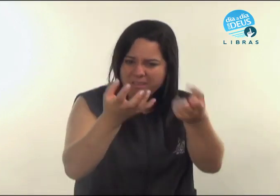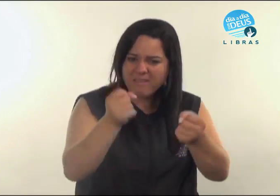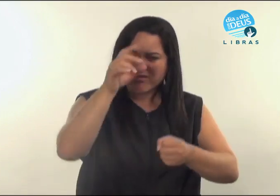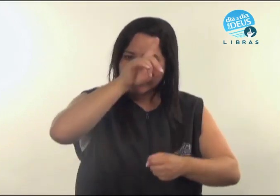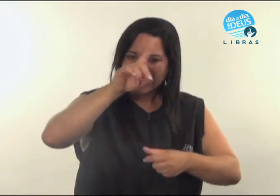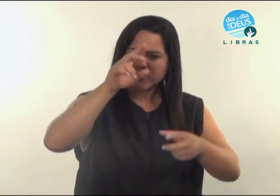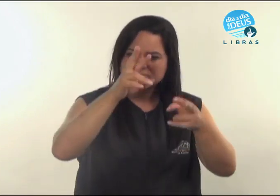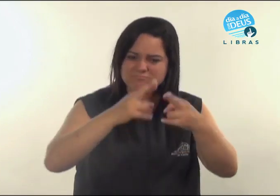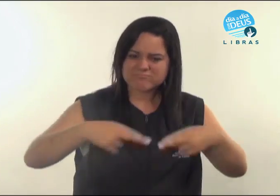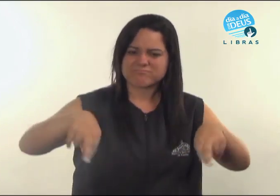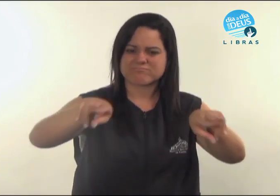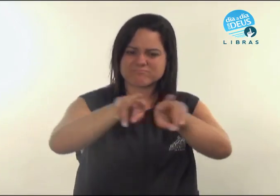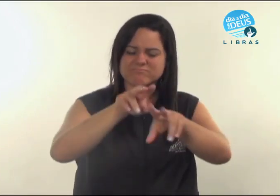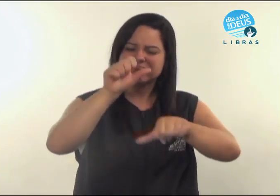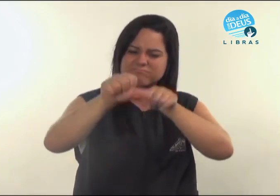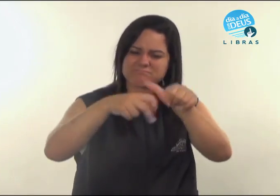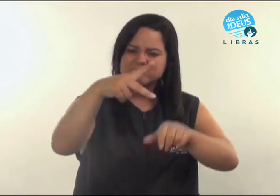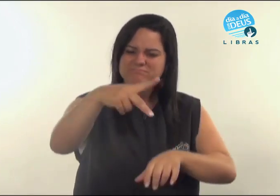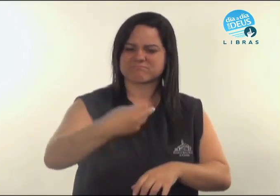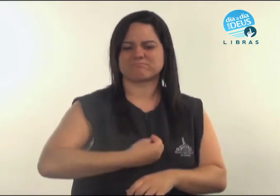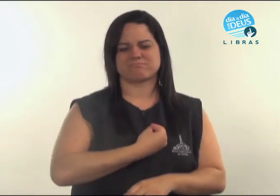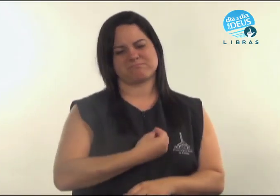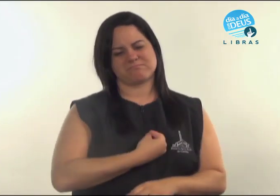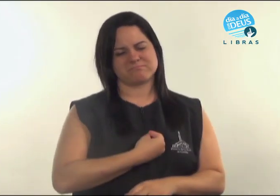Deixa Deus fazer uma obra transformadora na tua vida.